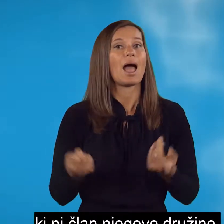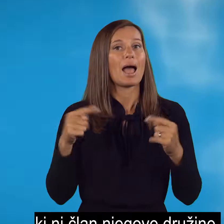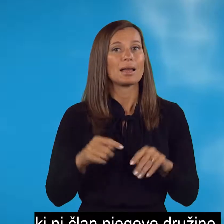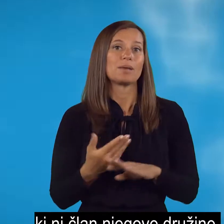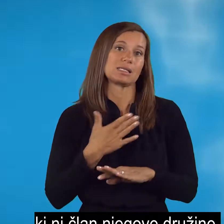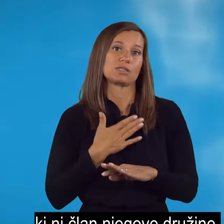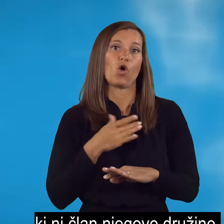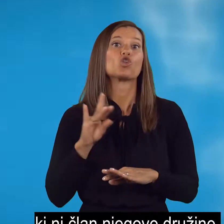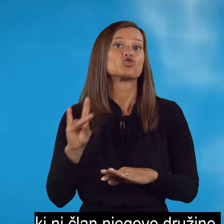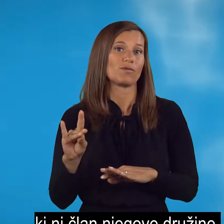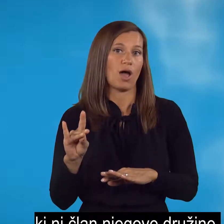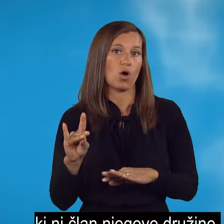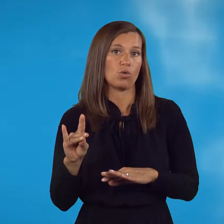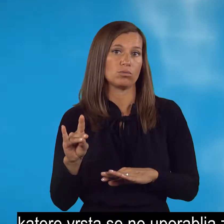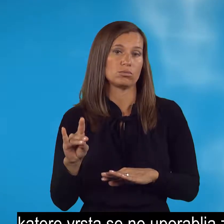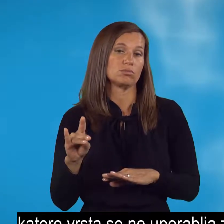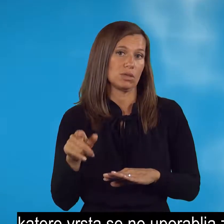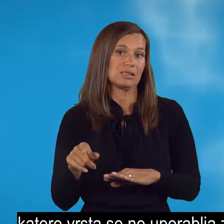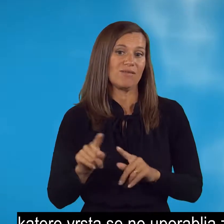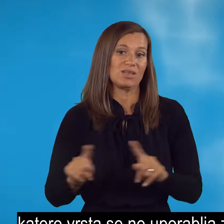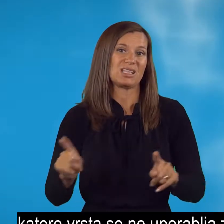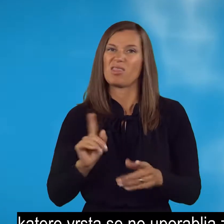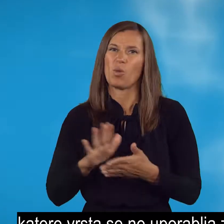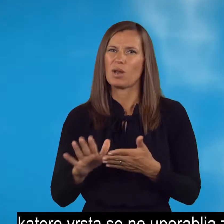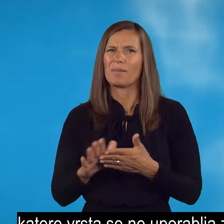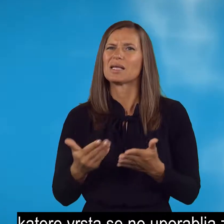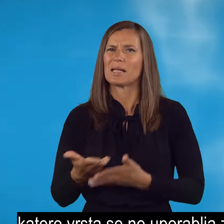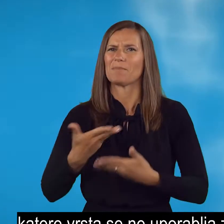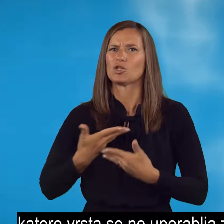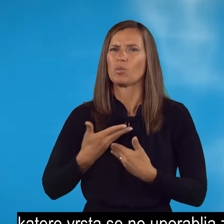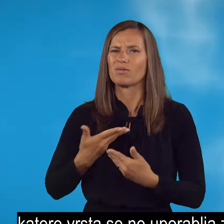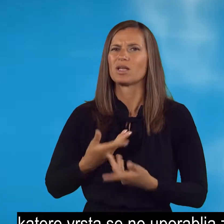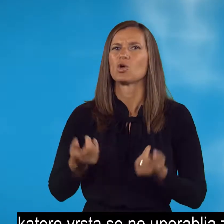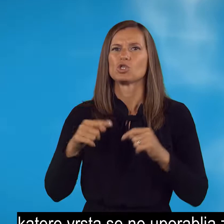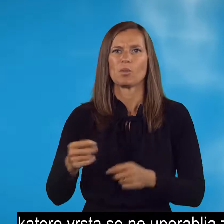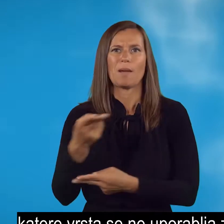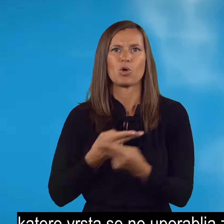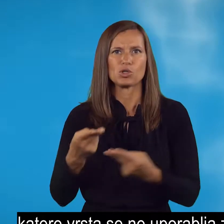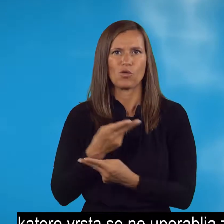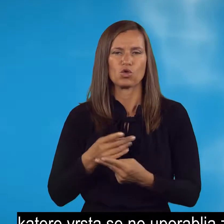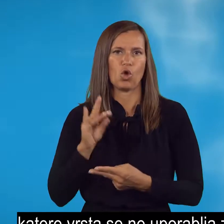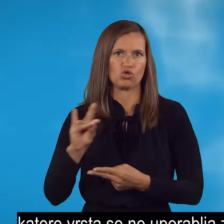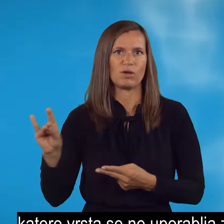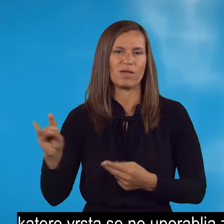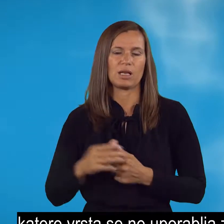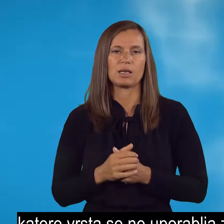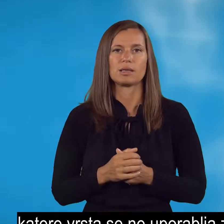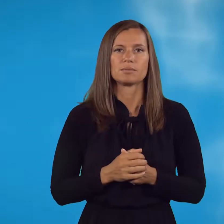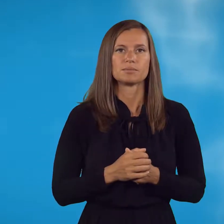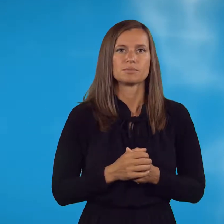ali za svojo žival, katere vrsta se ne uporablja za pridobivanje oziroma proizvodnjo živil.